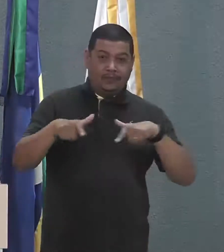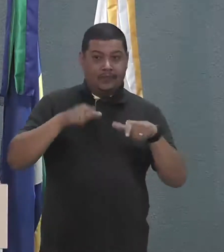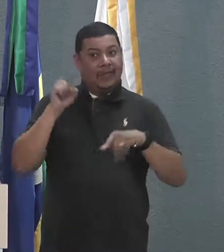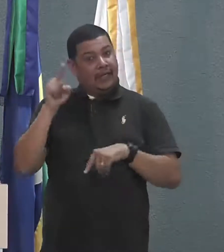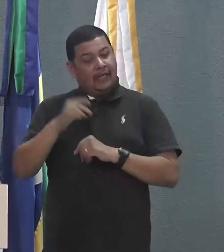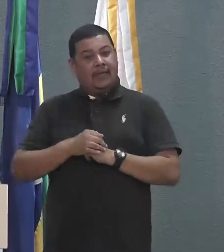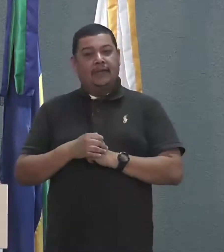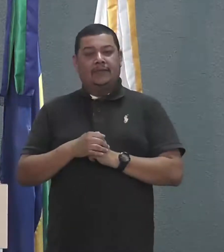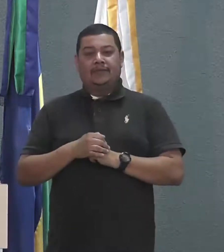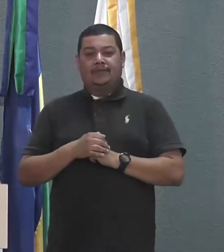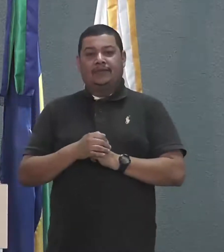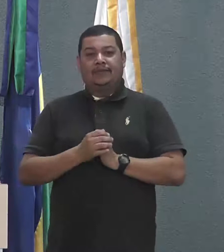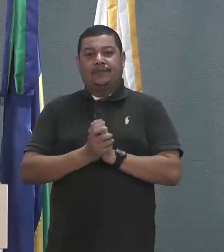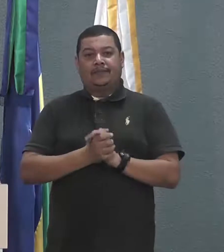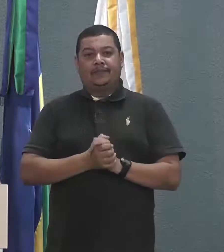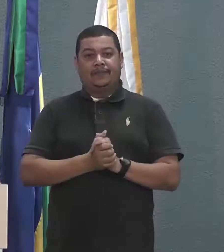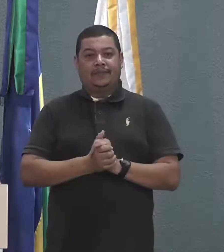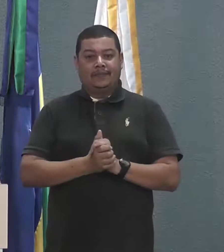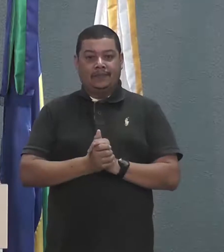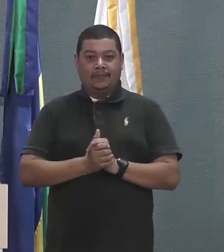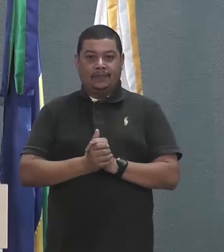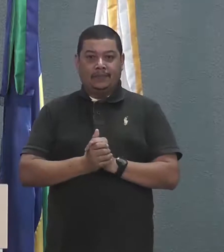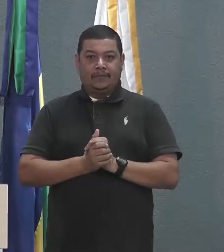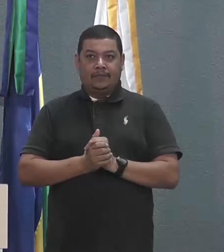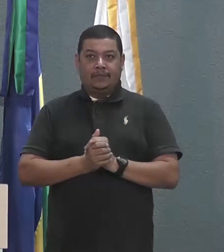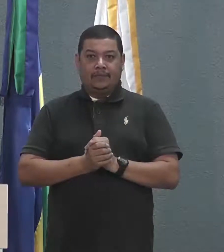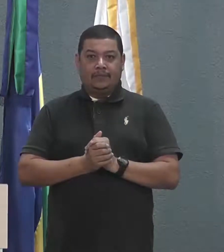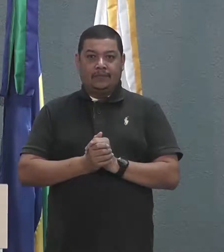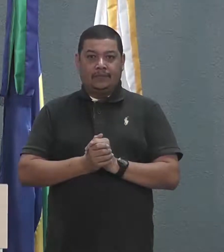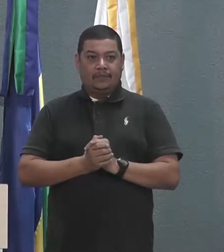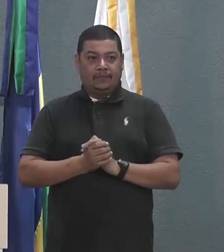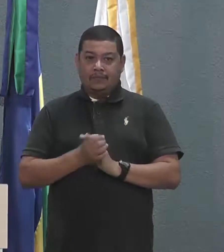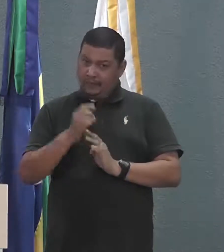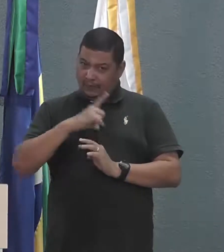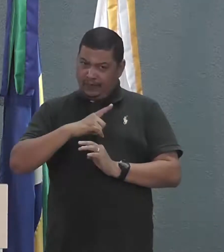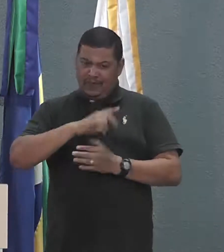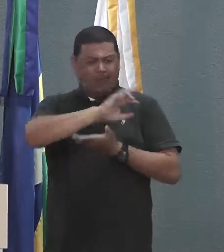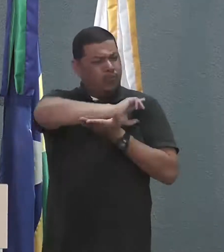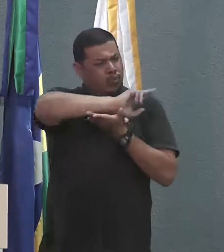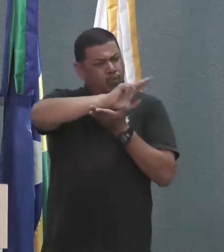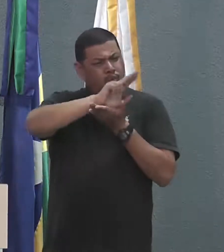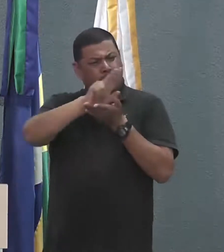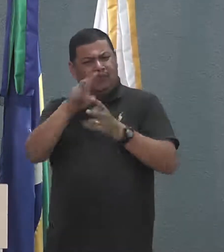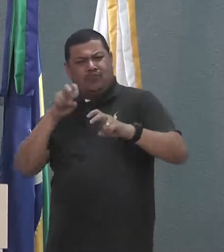que sou muito grato. Ali eu acompanhei diversos acidentes,